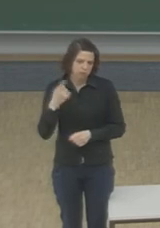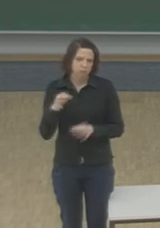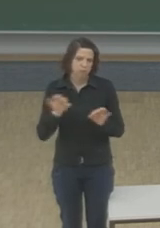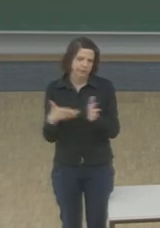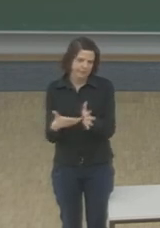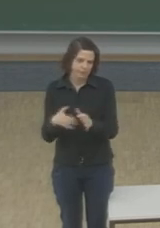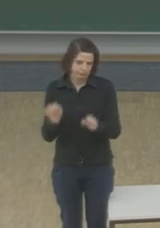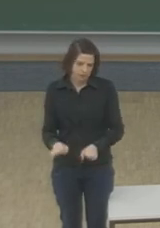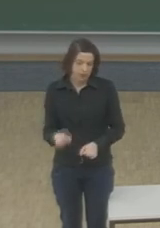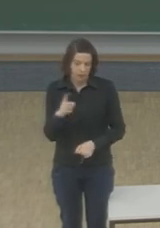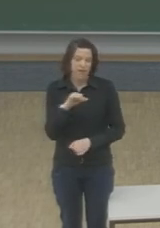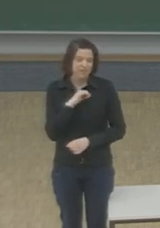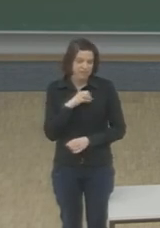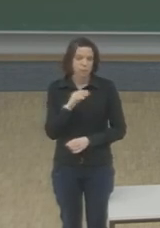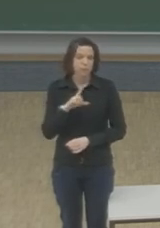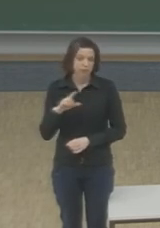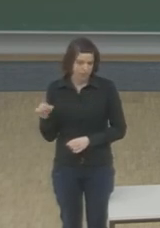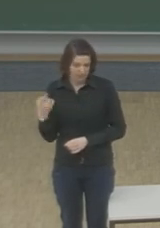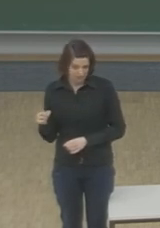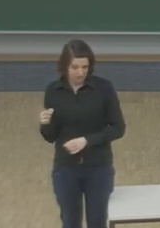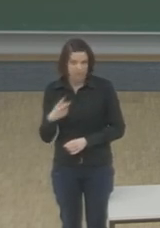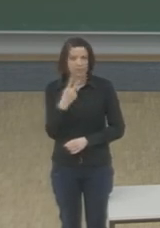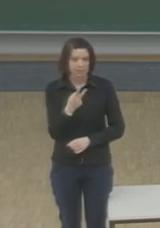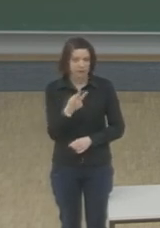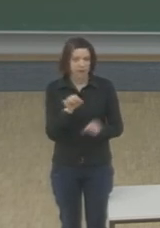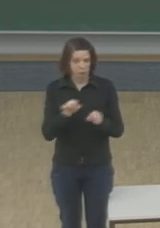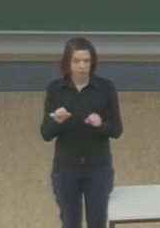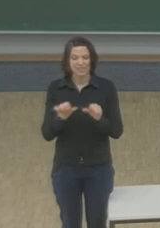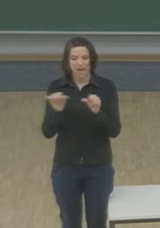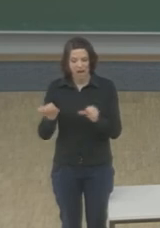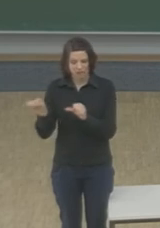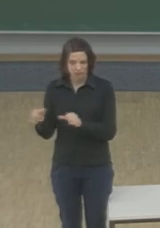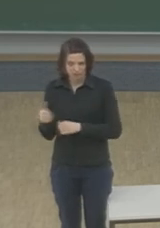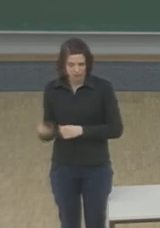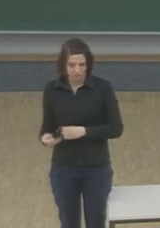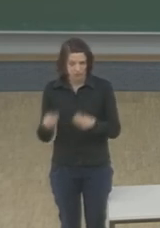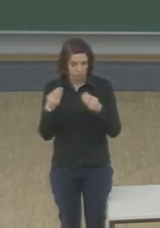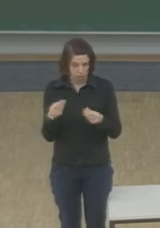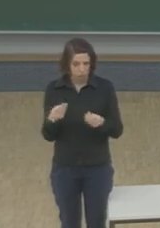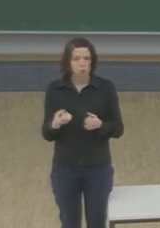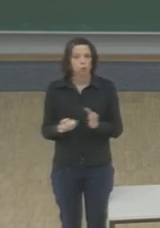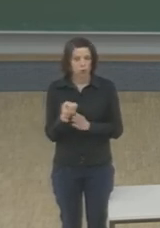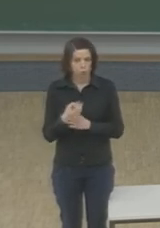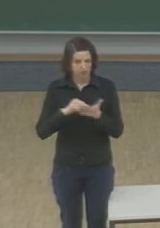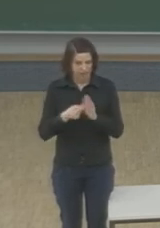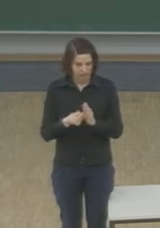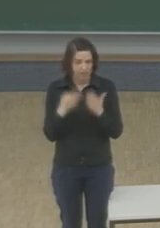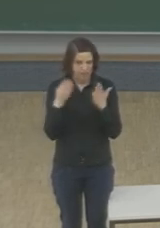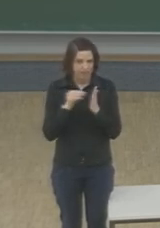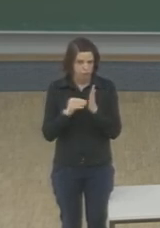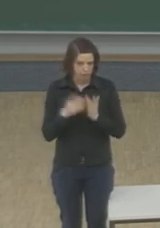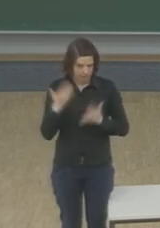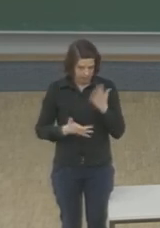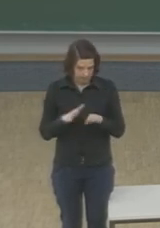interessanterweise im Wesentlichen bei McLennan zwei Arten von Kompetenzen übrig bleiben, nämlich die ganz klassischen Kulturtechniken, Lesen,